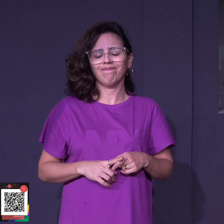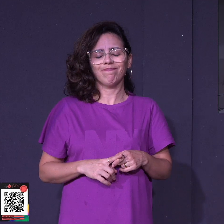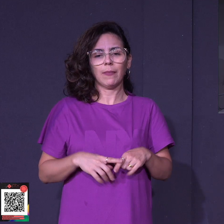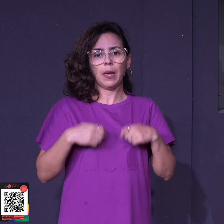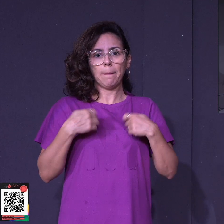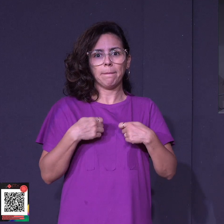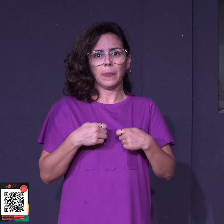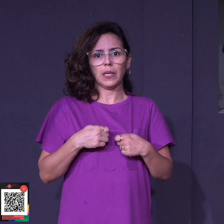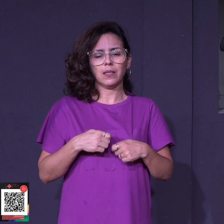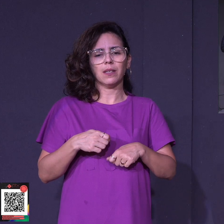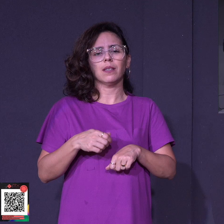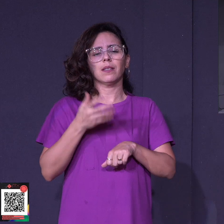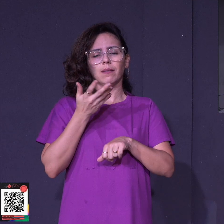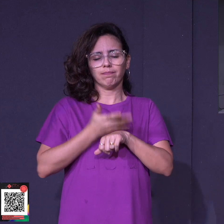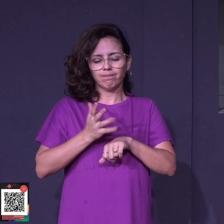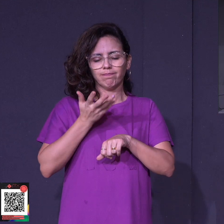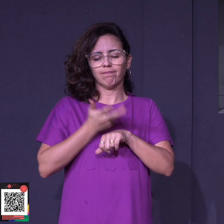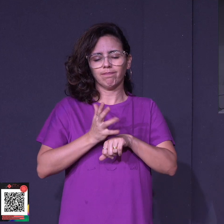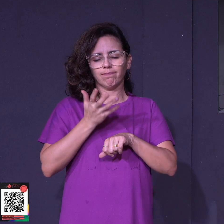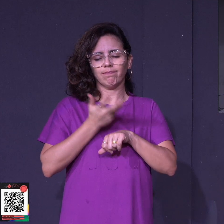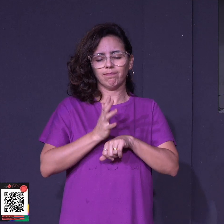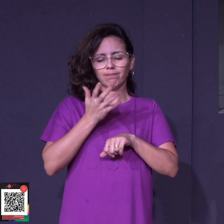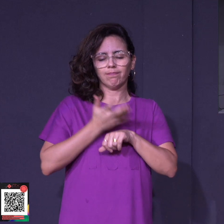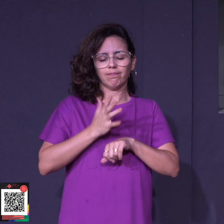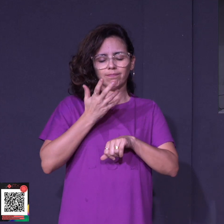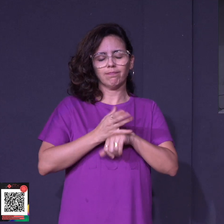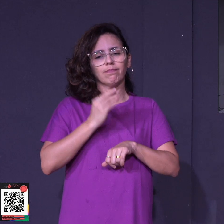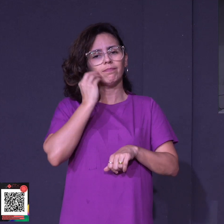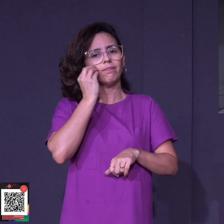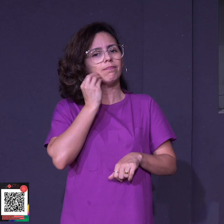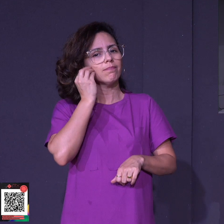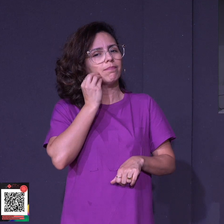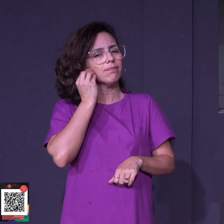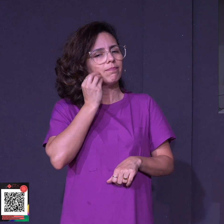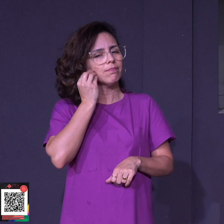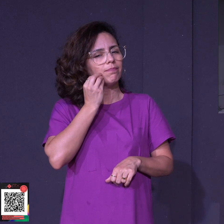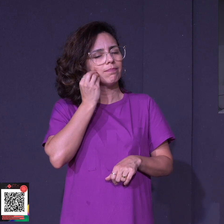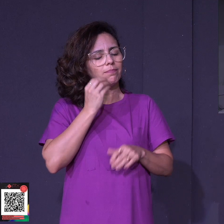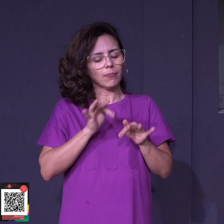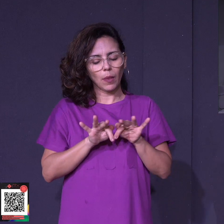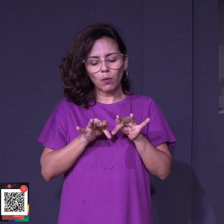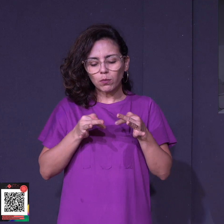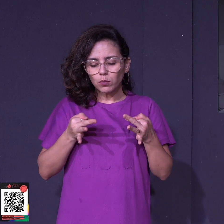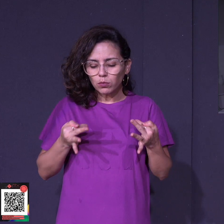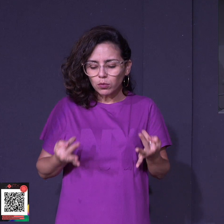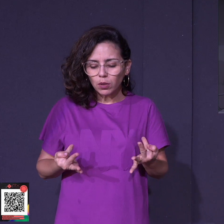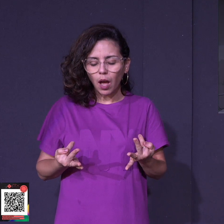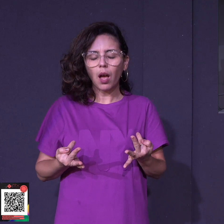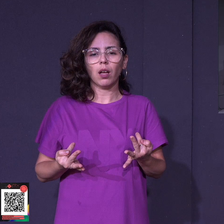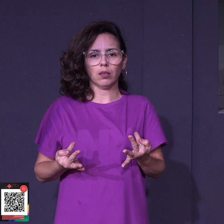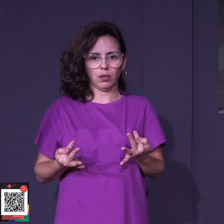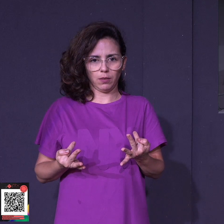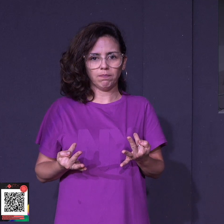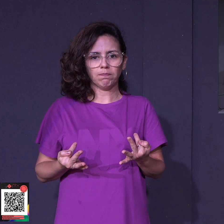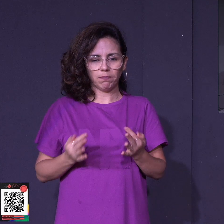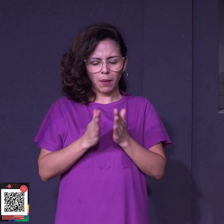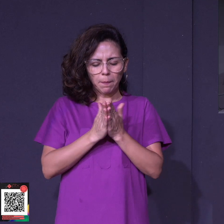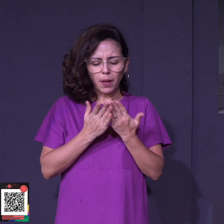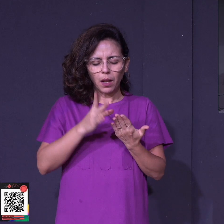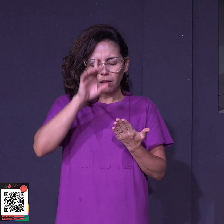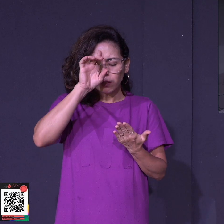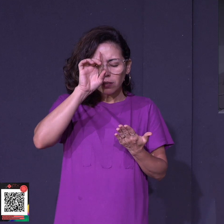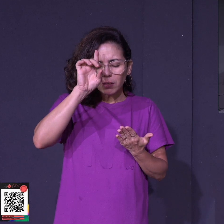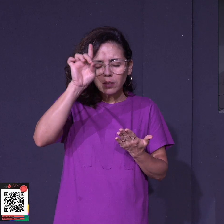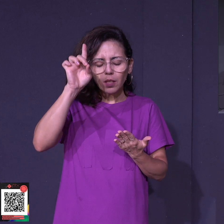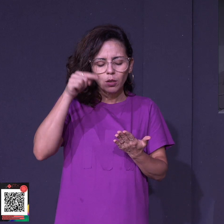Se não tiver a prática de devoção, humildade diante da palavra, e se expor perante ela todo dia,